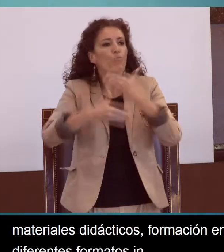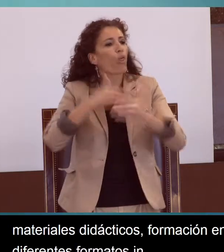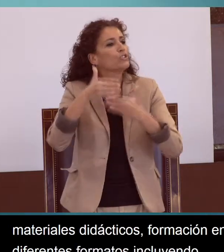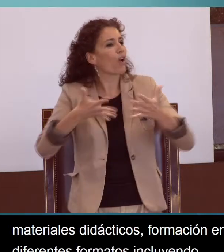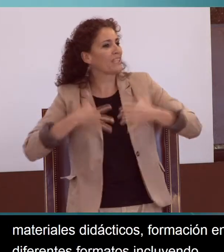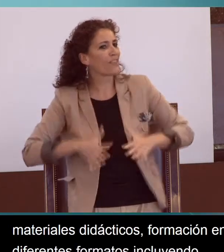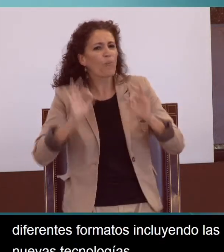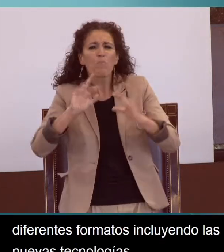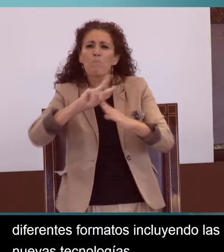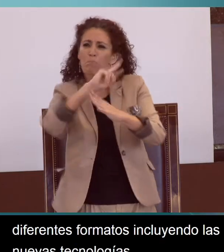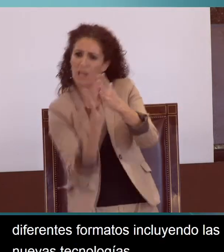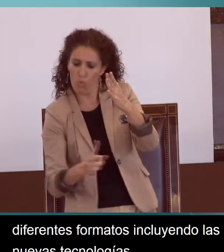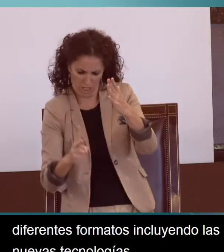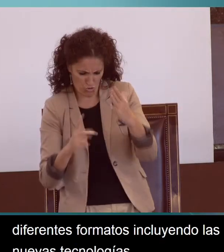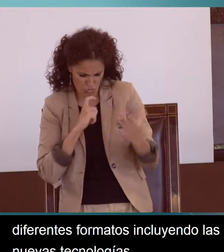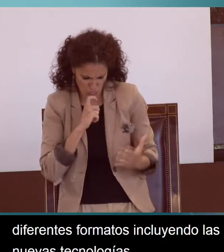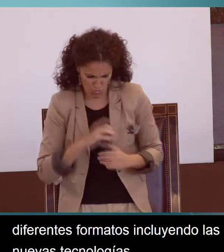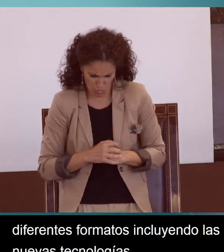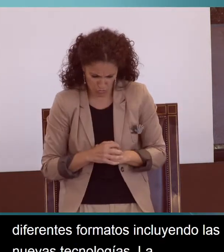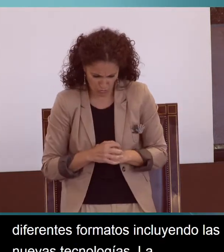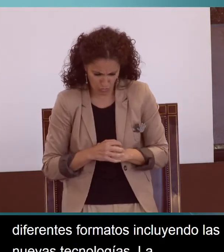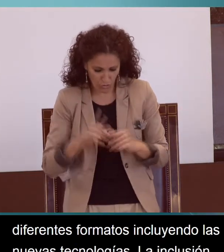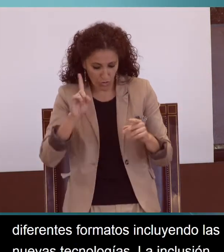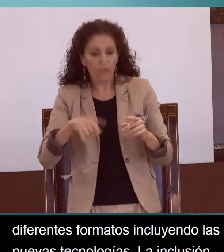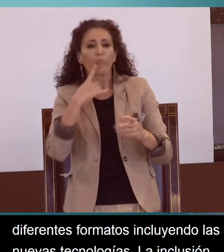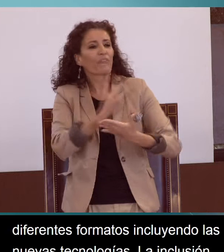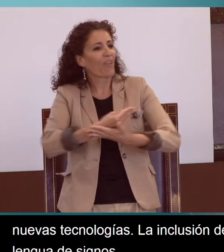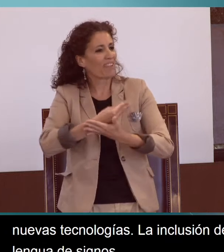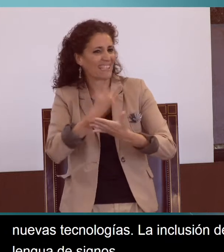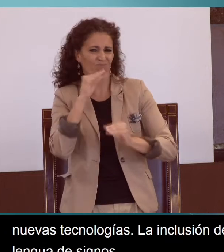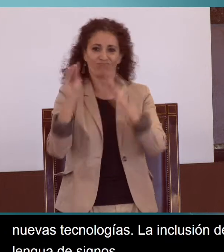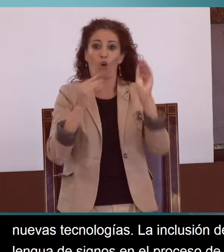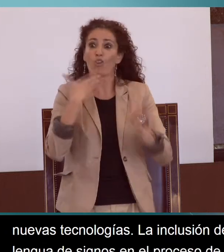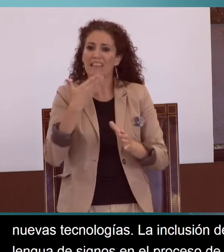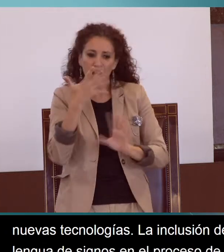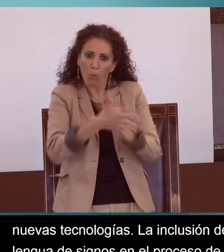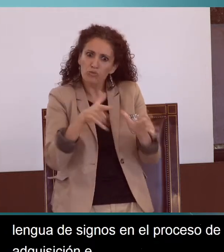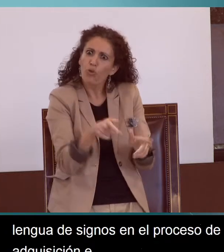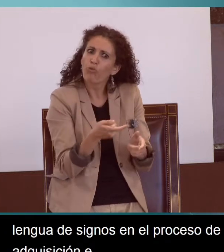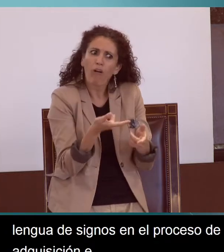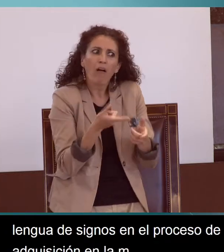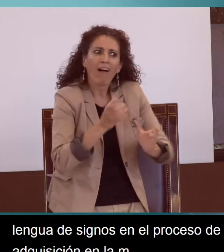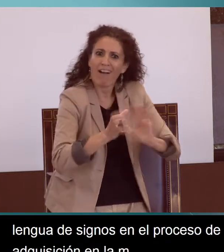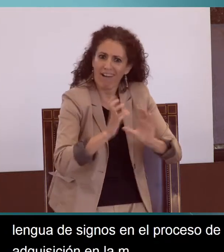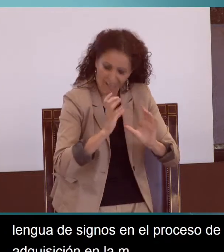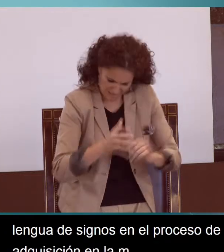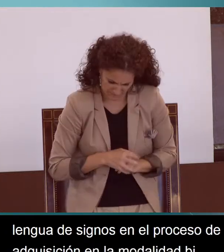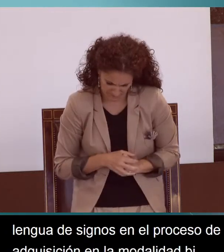la lengua de signos en el proceso de adquisición en la modalidad bilingüe, la enseñanza de esta lengua a bebés.